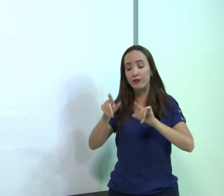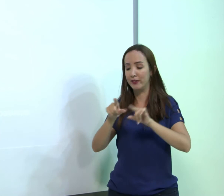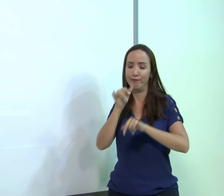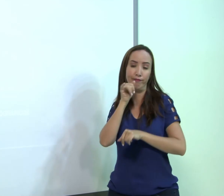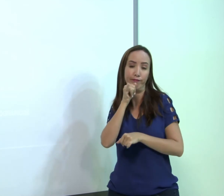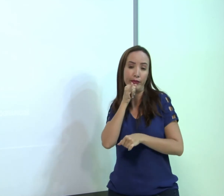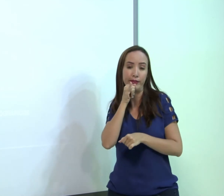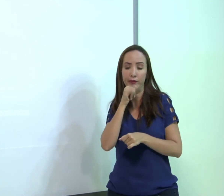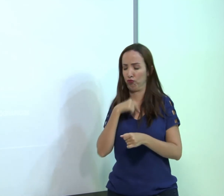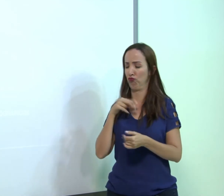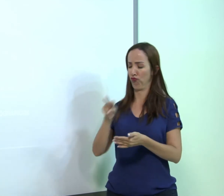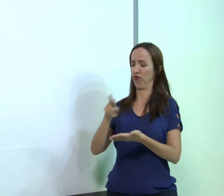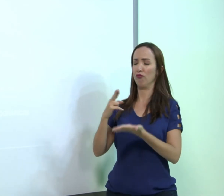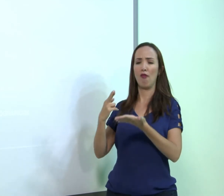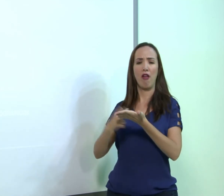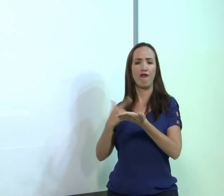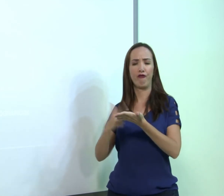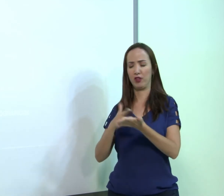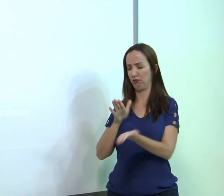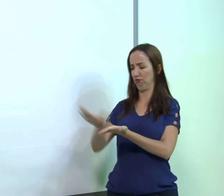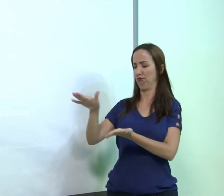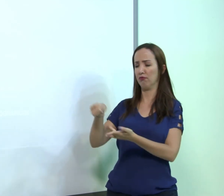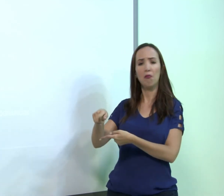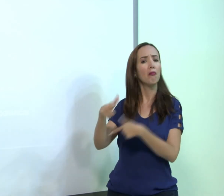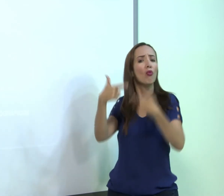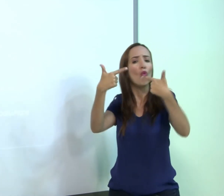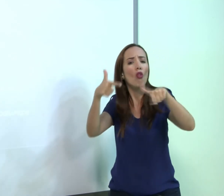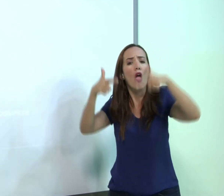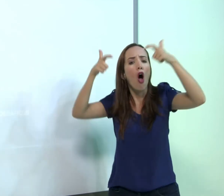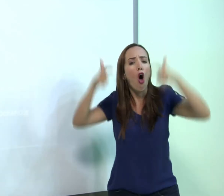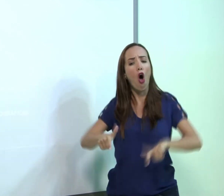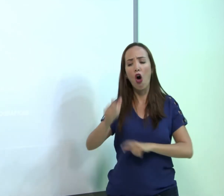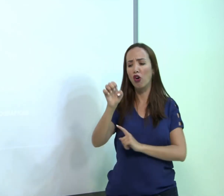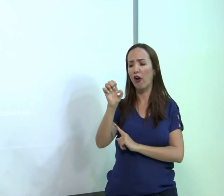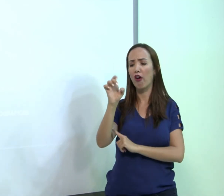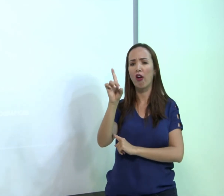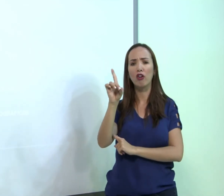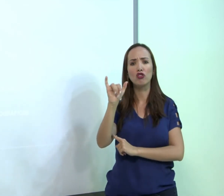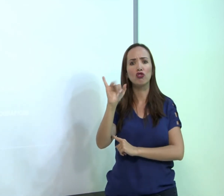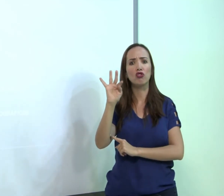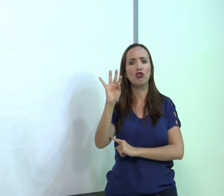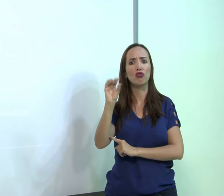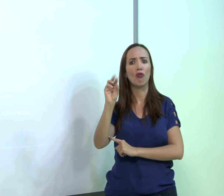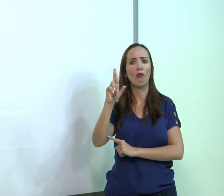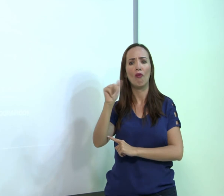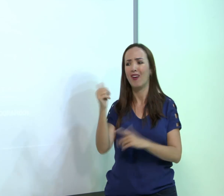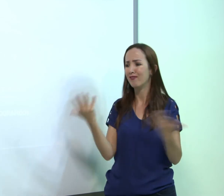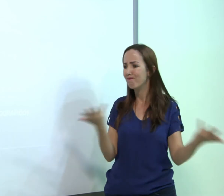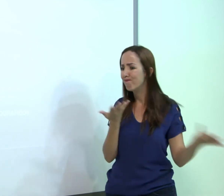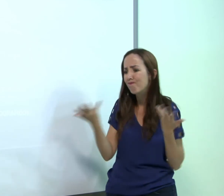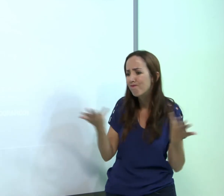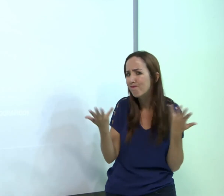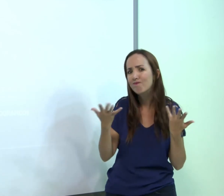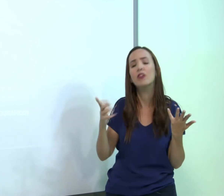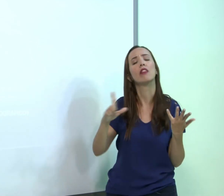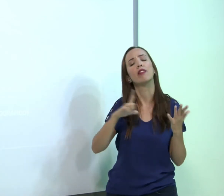por exemplo, vamos supor que você utilize uma revista na sua pesquisa e lá não consta a